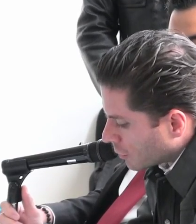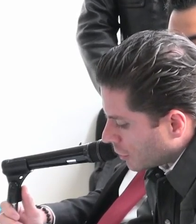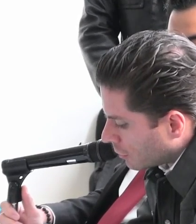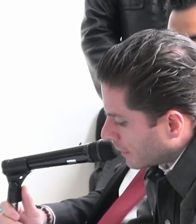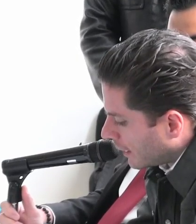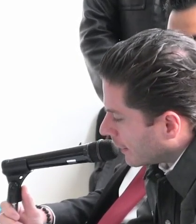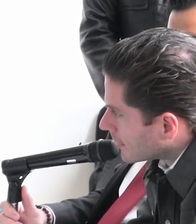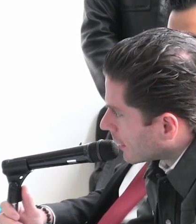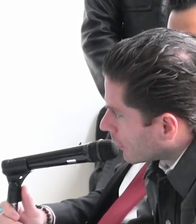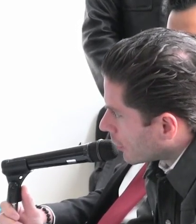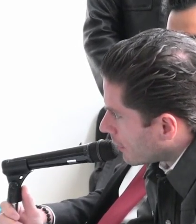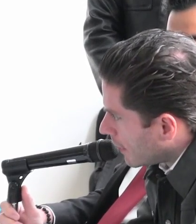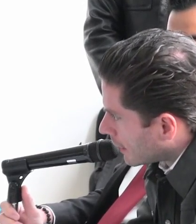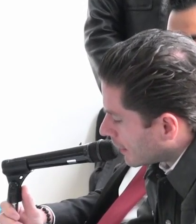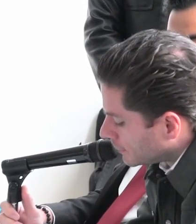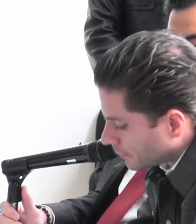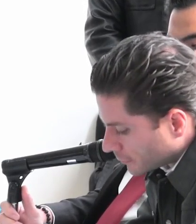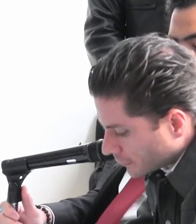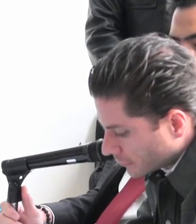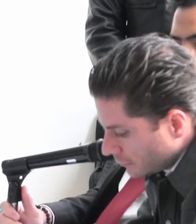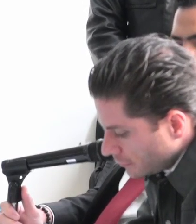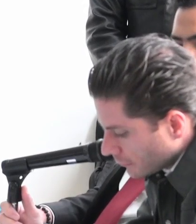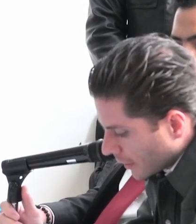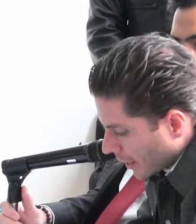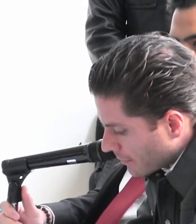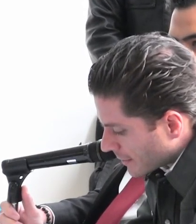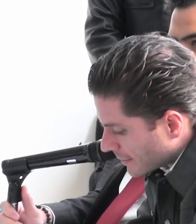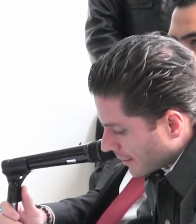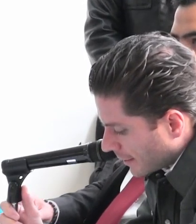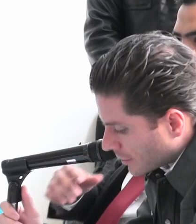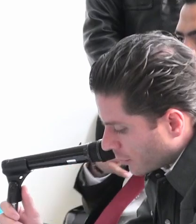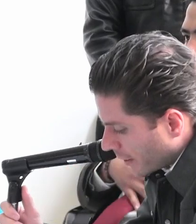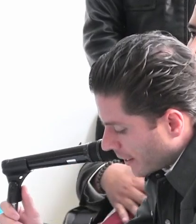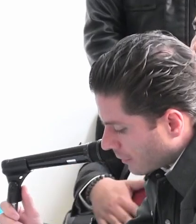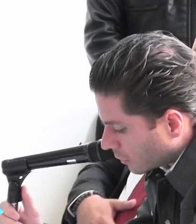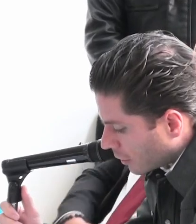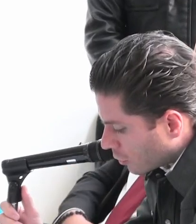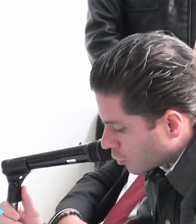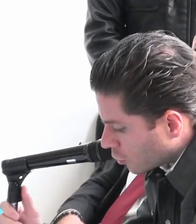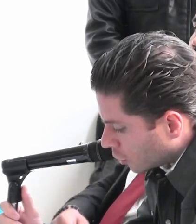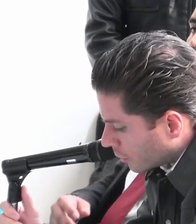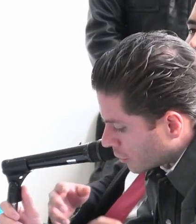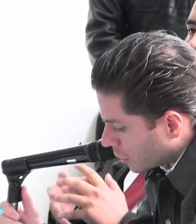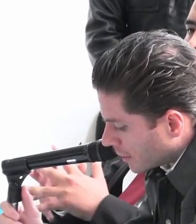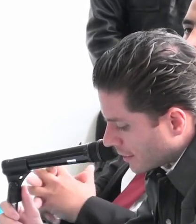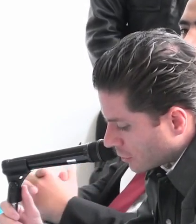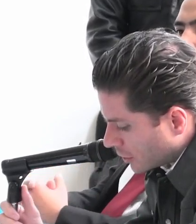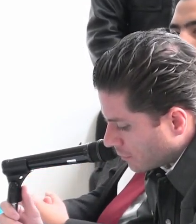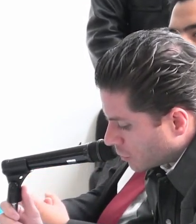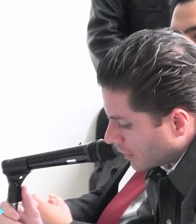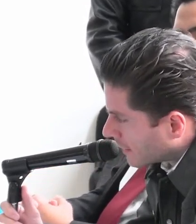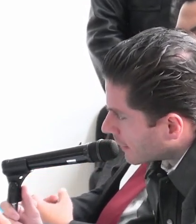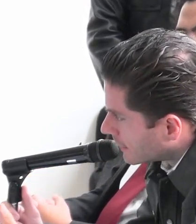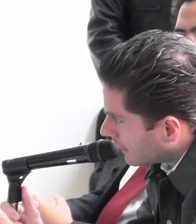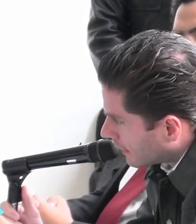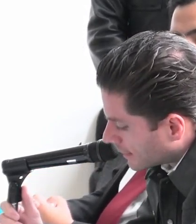la promoción del desarrollo de vivienda. Además, esta soberanía ha contado con su contribución desde los